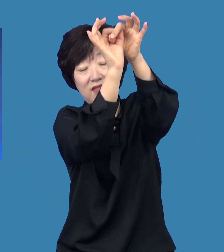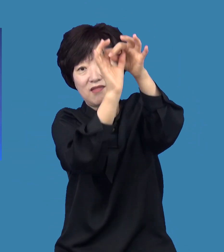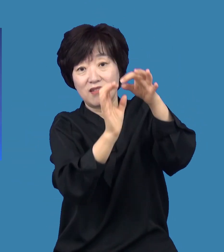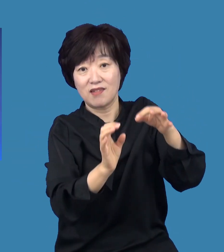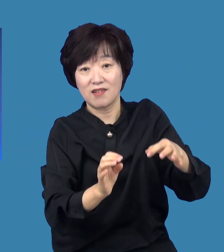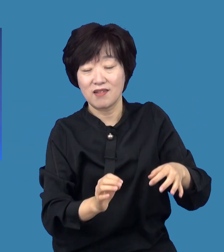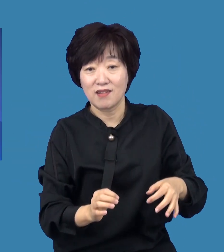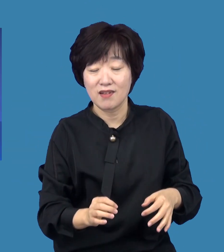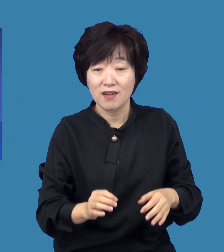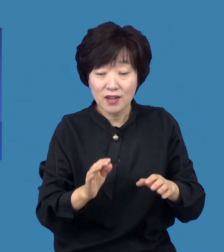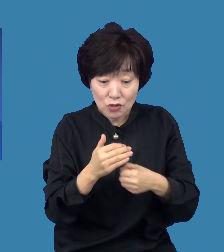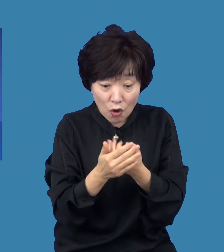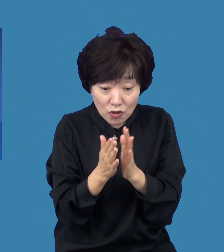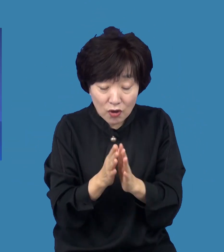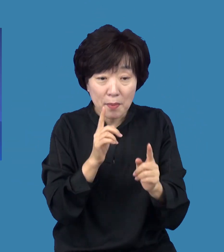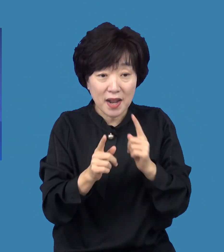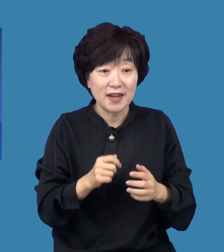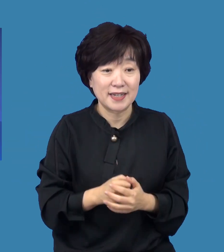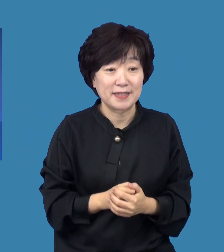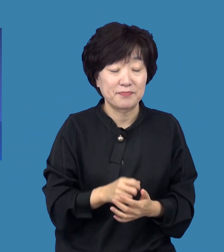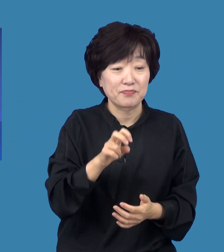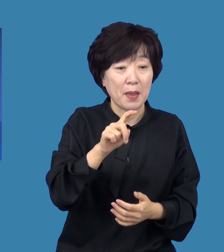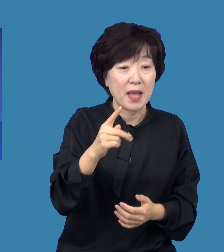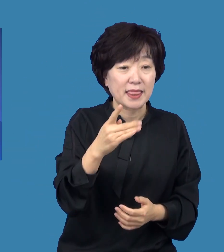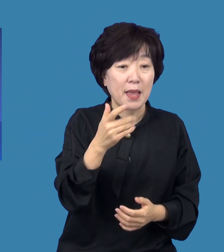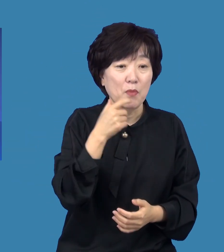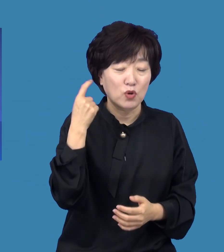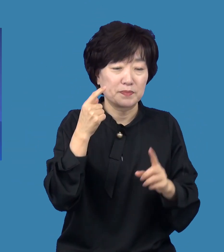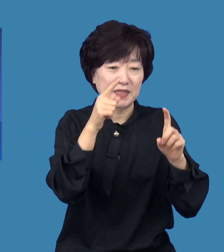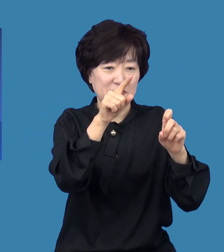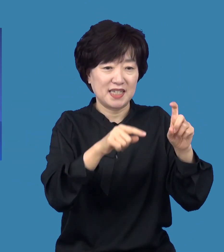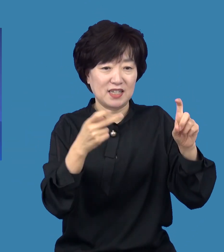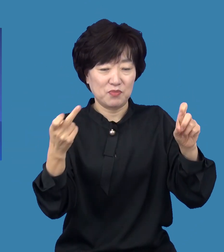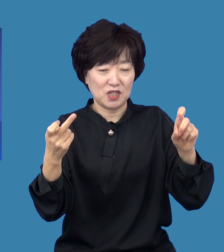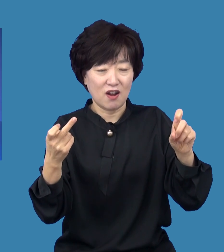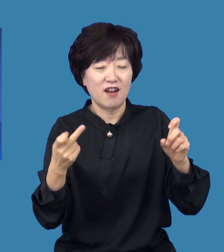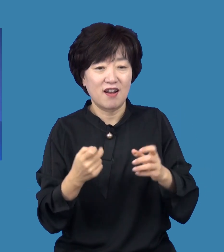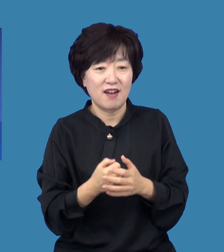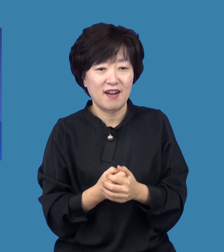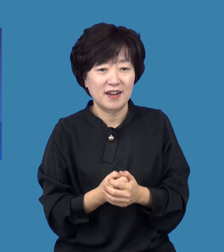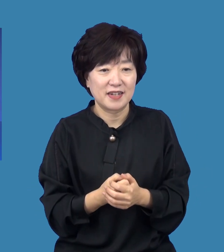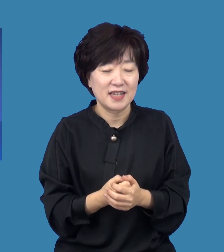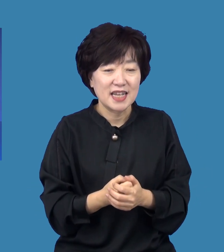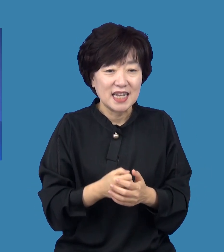그것은 성경에서 이렇게 얘기했습니다. 마태복음에 보면 시작.